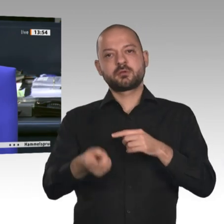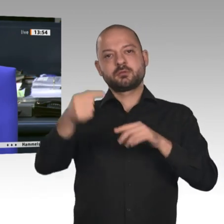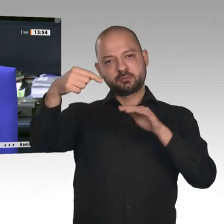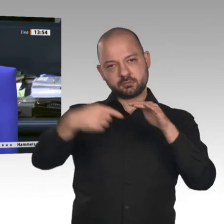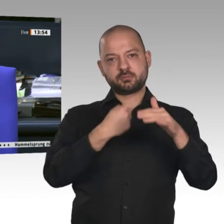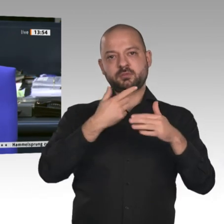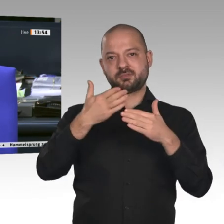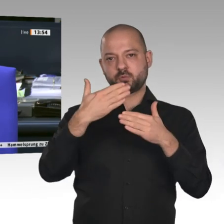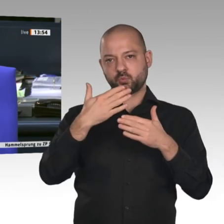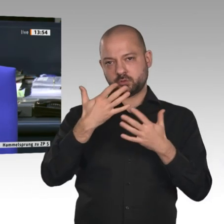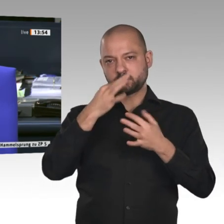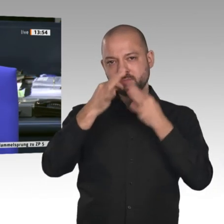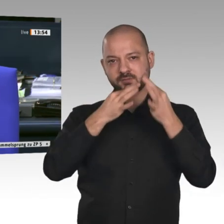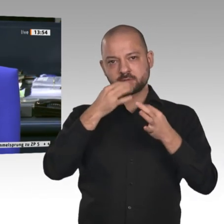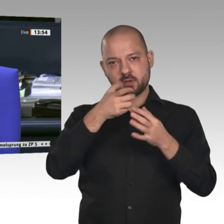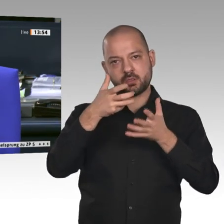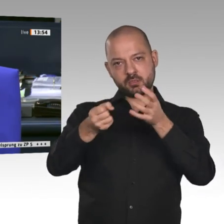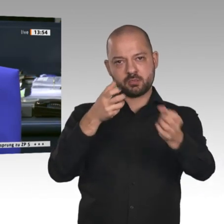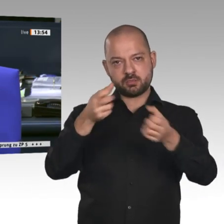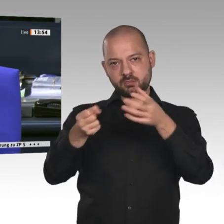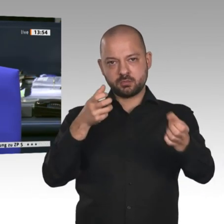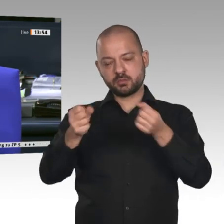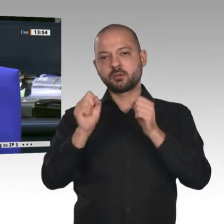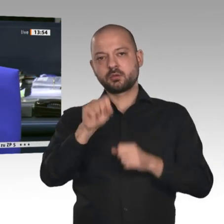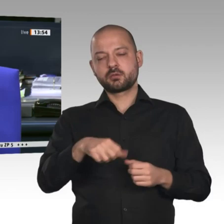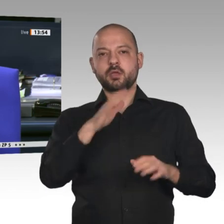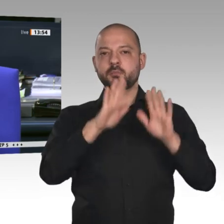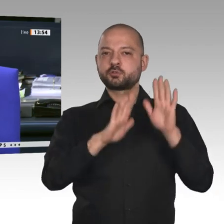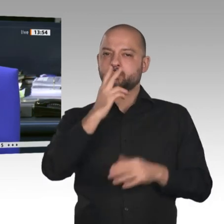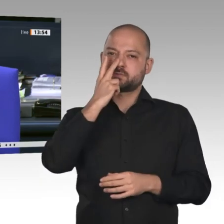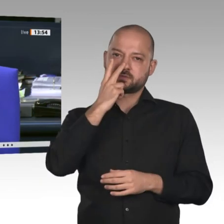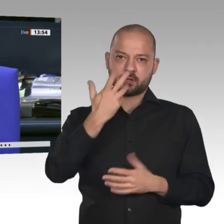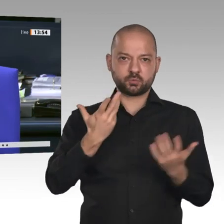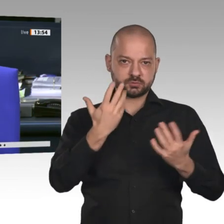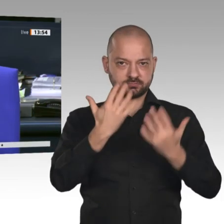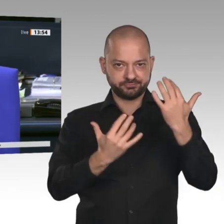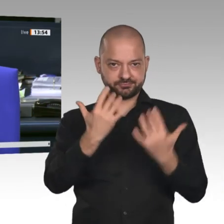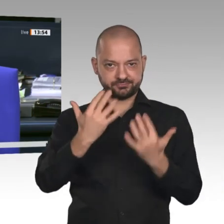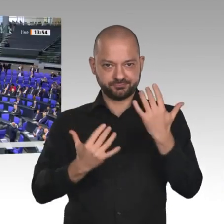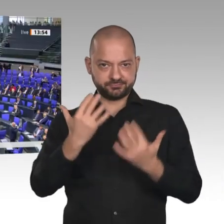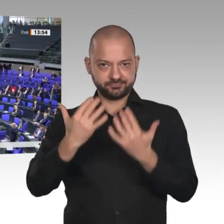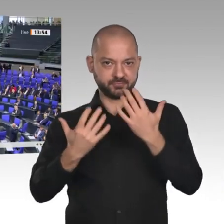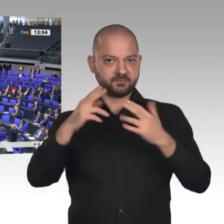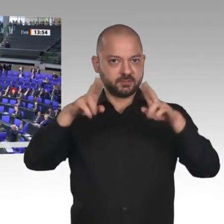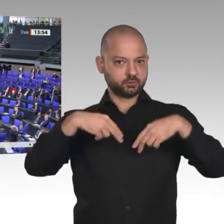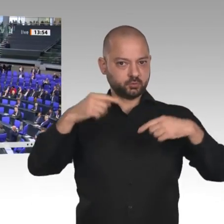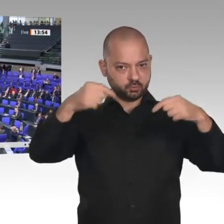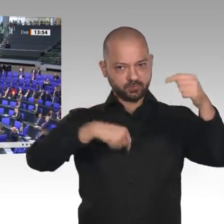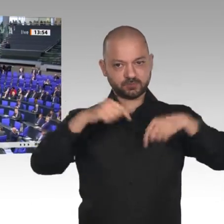ihrem Abstimmungsverhalten entspricht, wieder in den Saal. Und so stellen wir zweifelsfrei